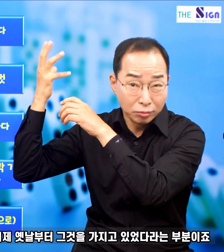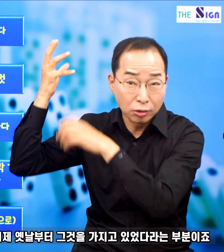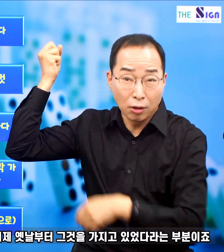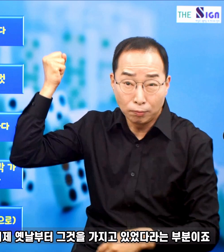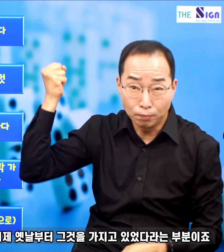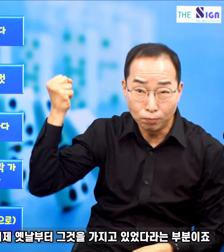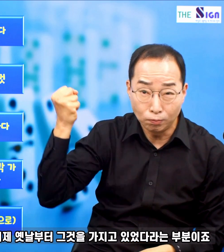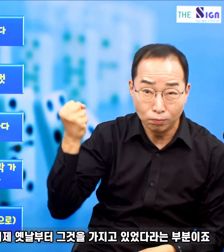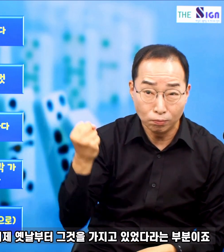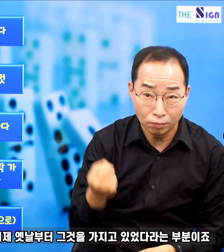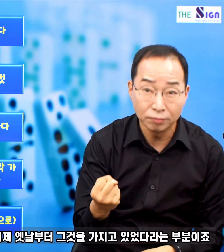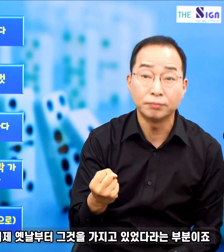옛날부터